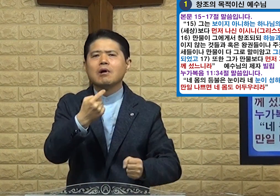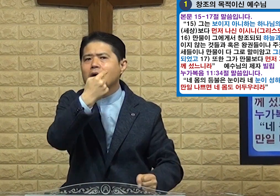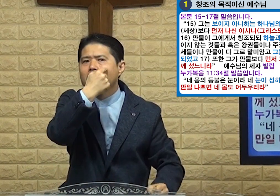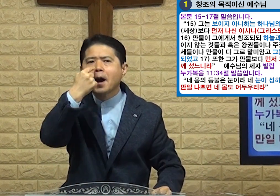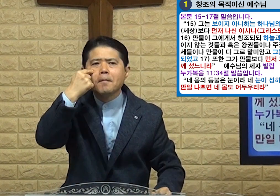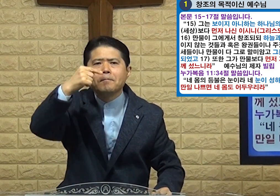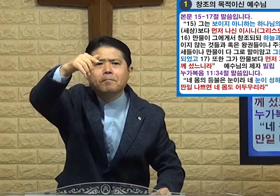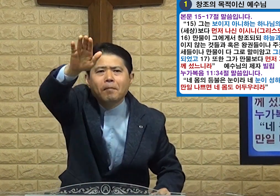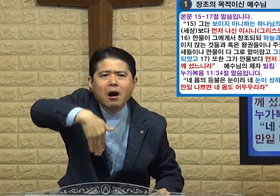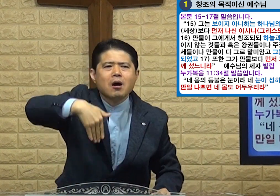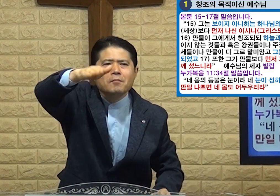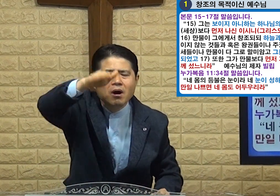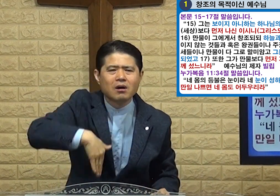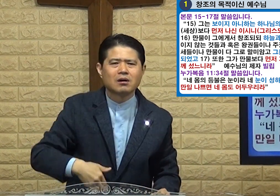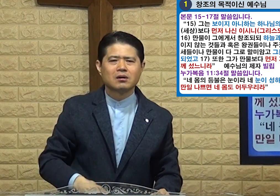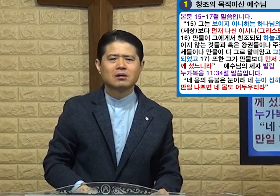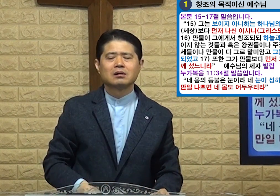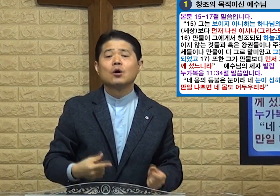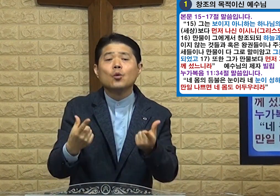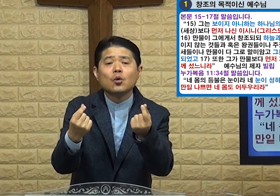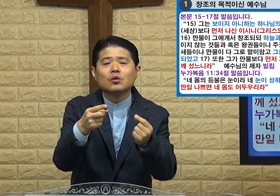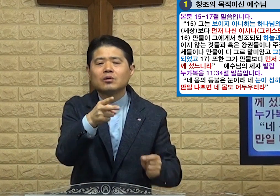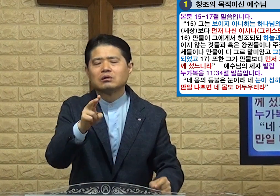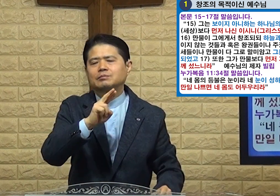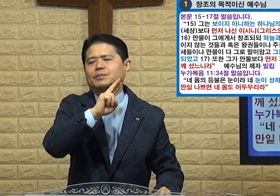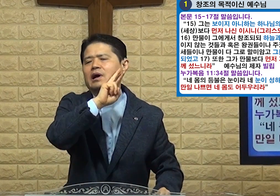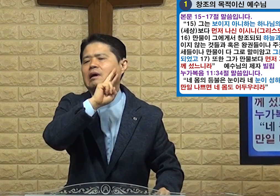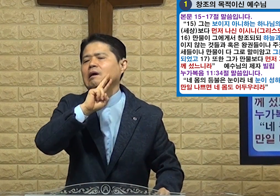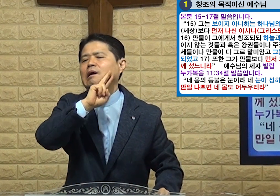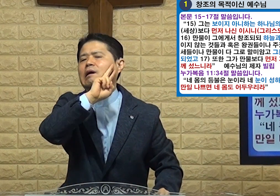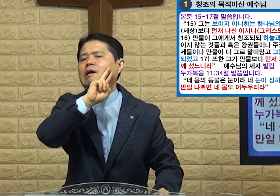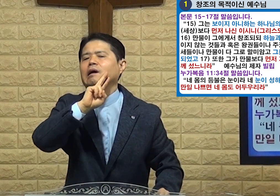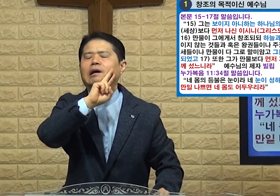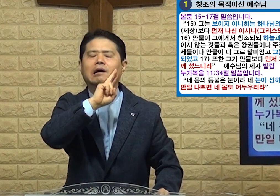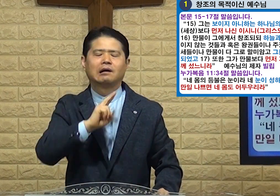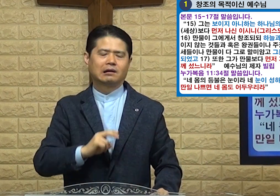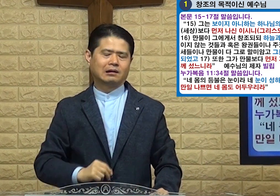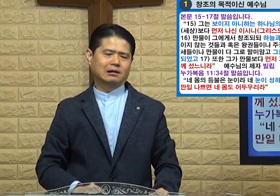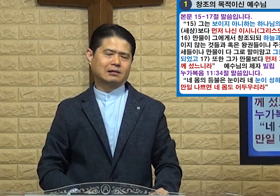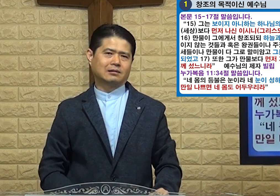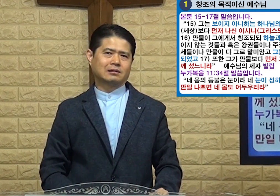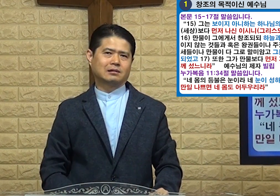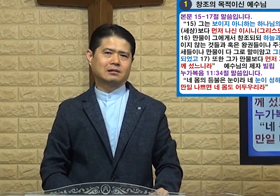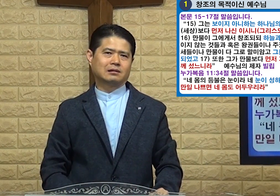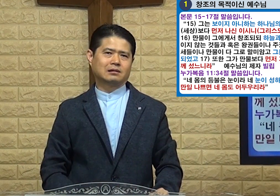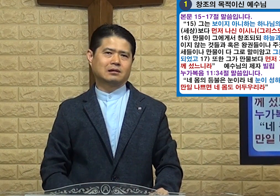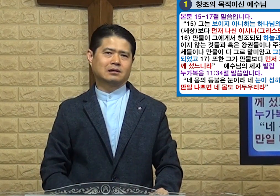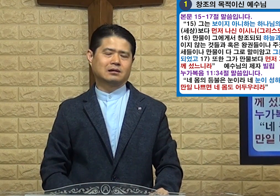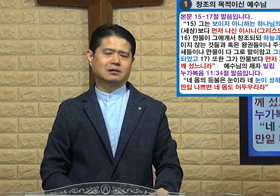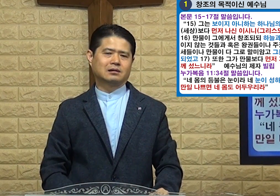때문에 불구하고 보이지 않는다고 한다면 그것은 여러분들이 의심병이 있는 것입니다.